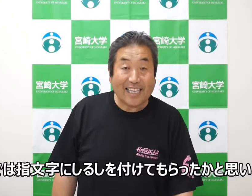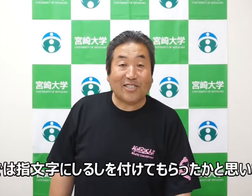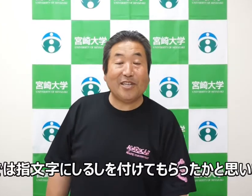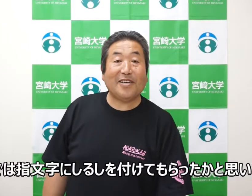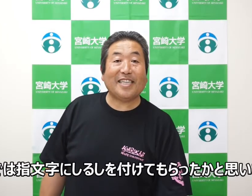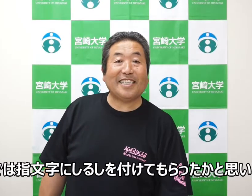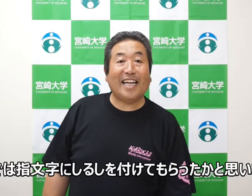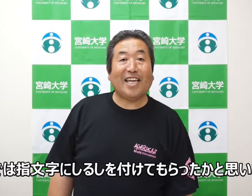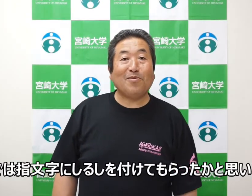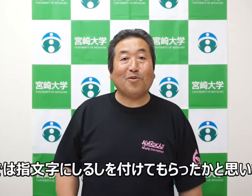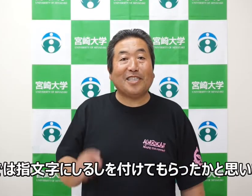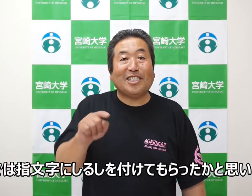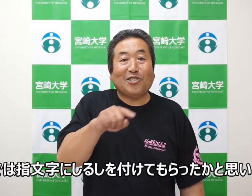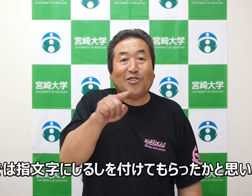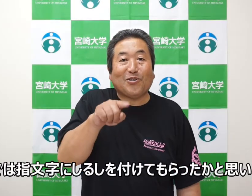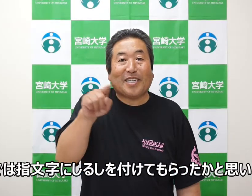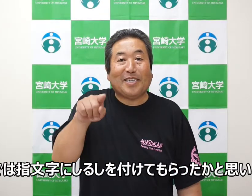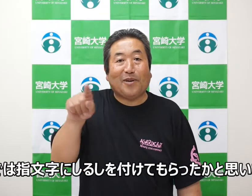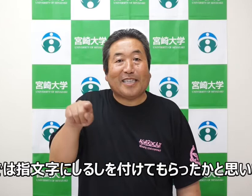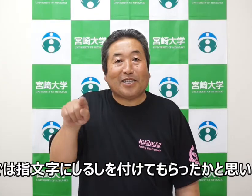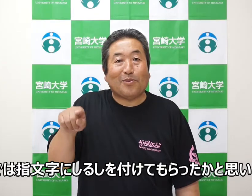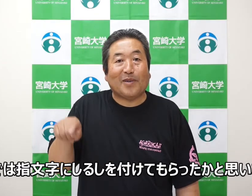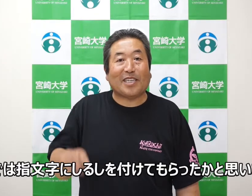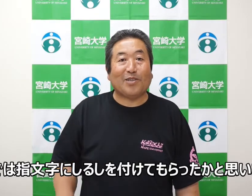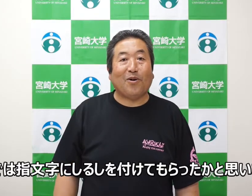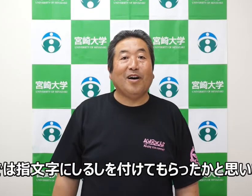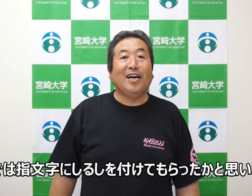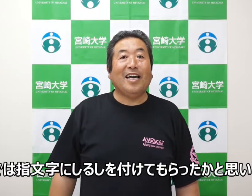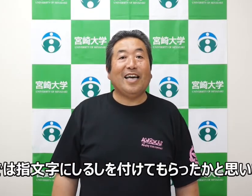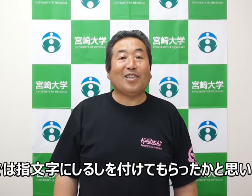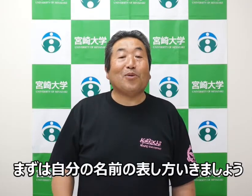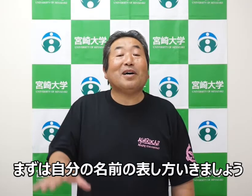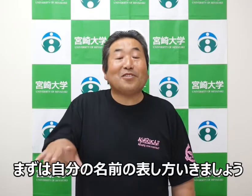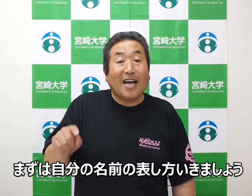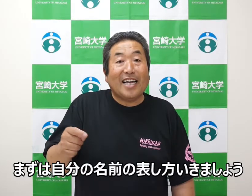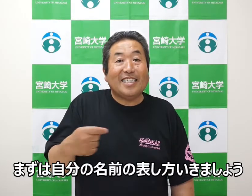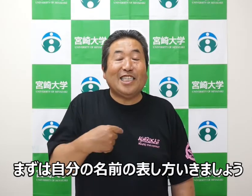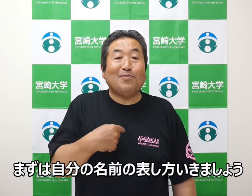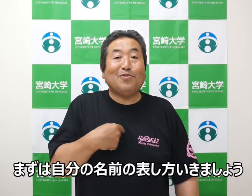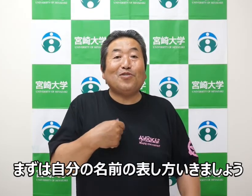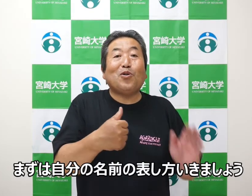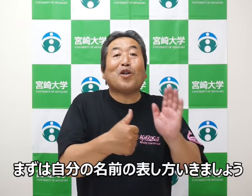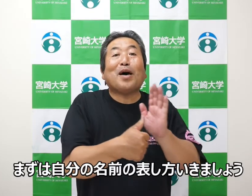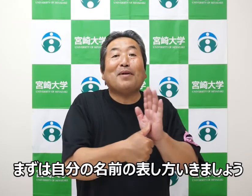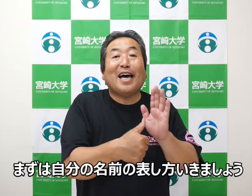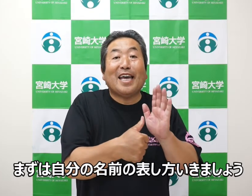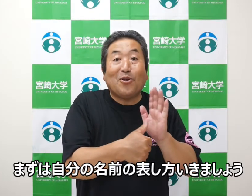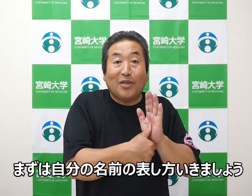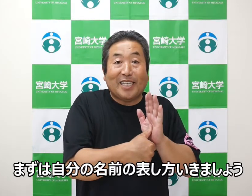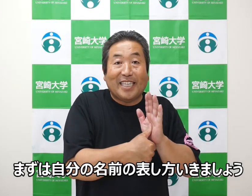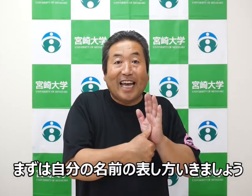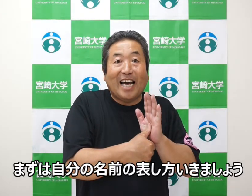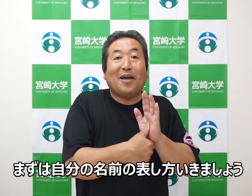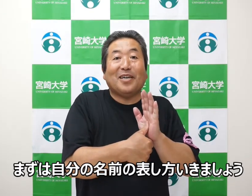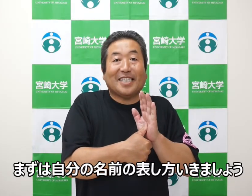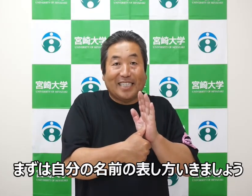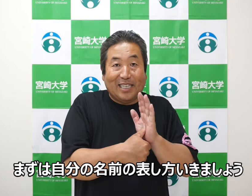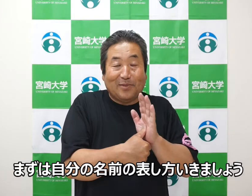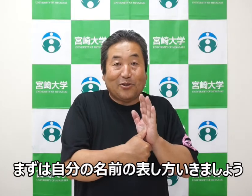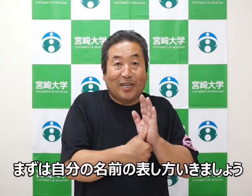それではですね、指文字印をつけてもらったと思いますけれども、まずは自分の名前のですね、表し方いきましょうかね。